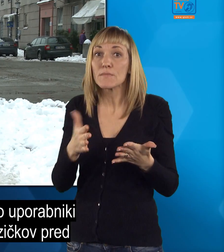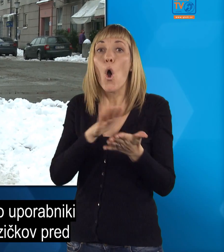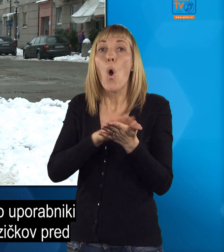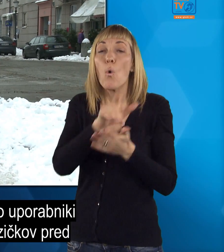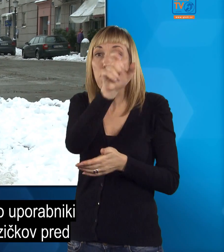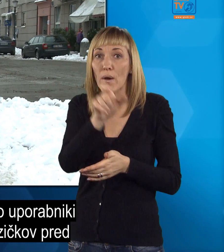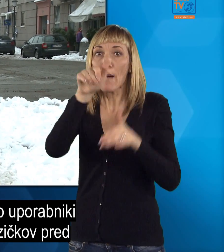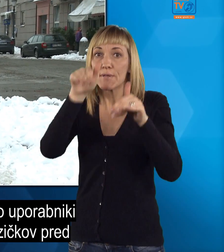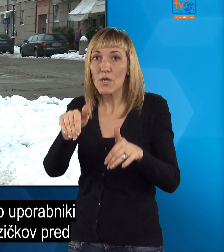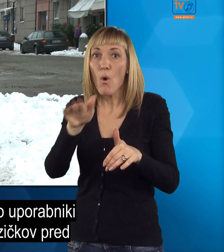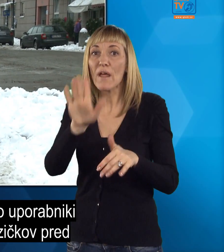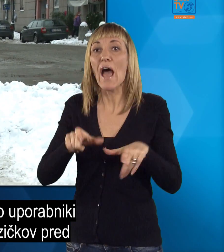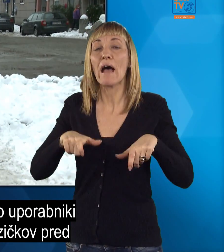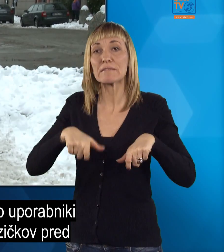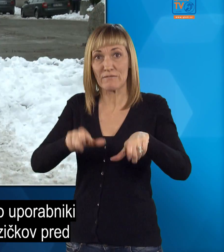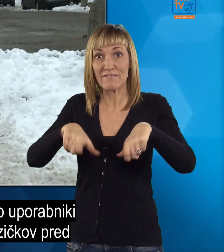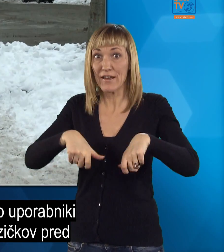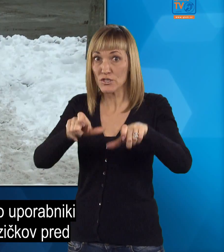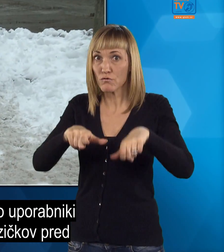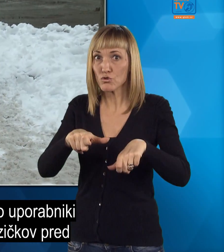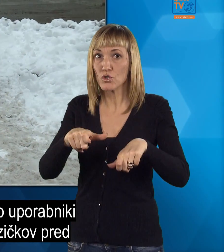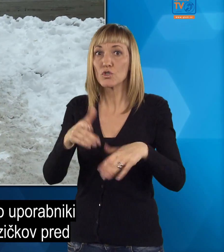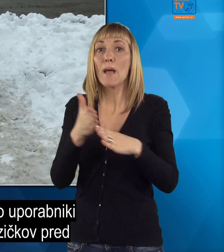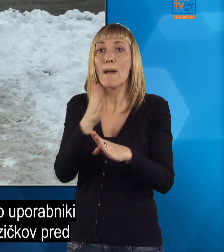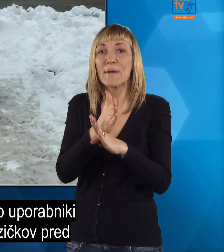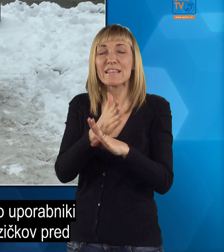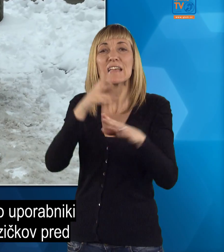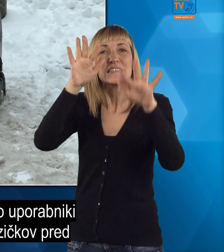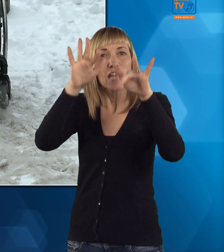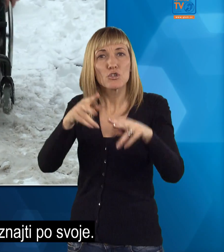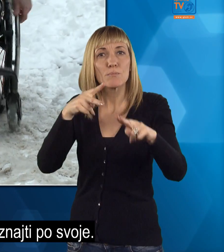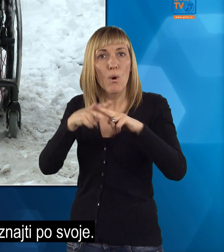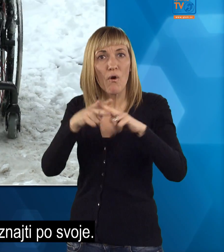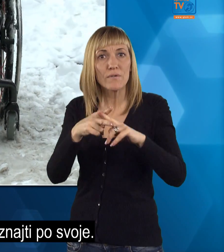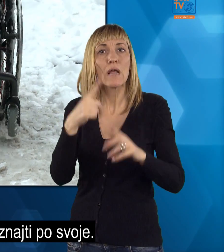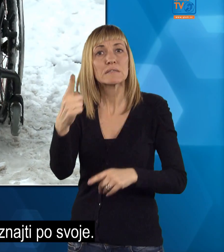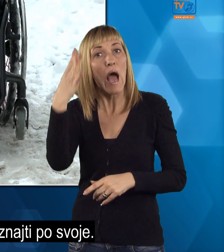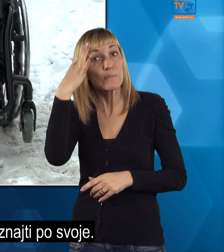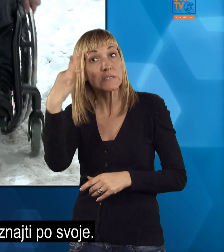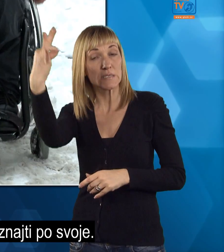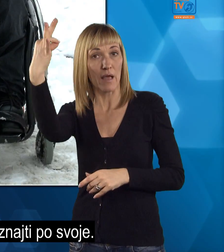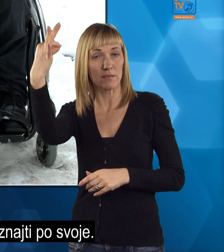Tako se morajo uporabniki invalidskih vozičkov pred snežnimi ovirami znajti po svoje.